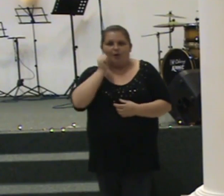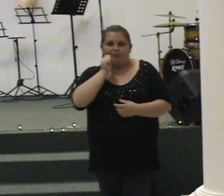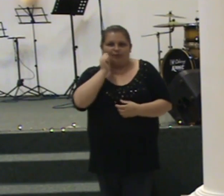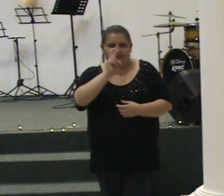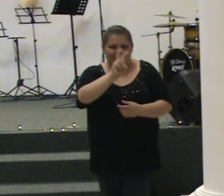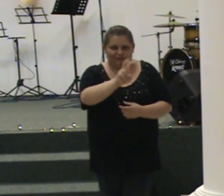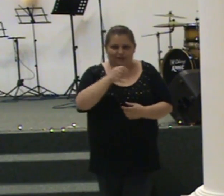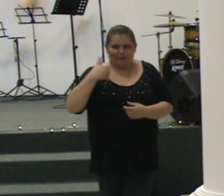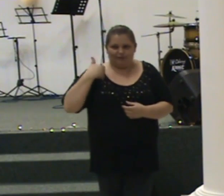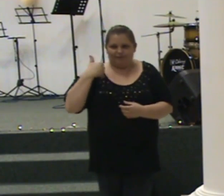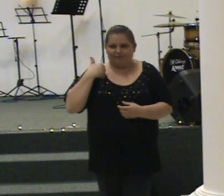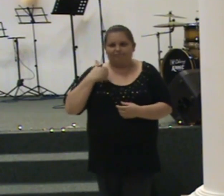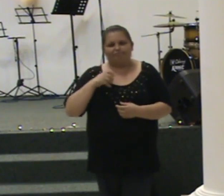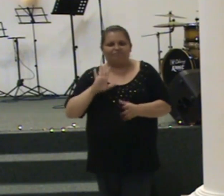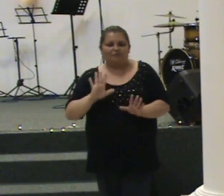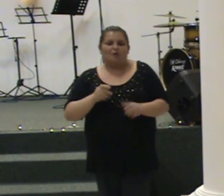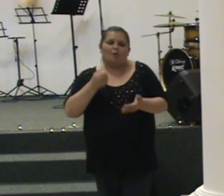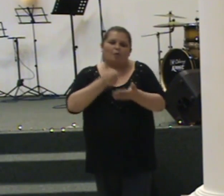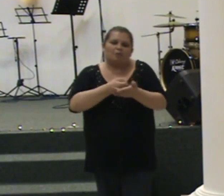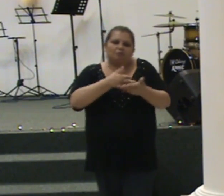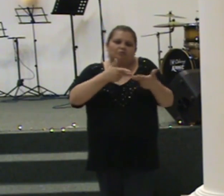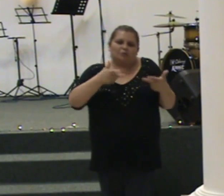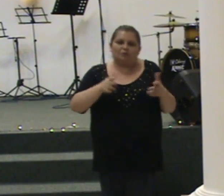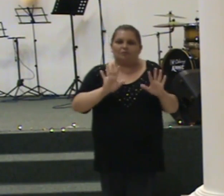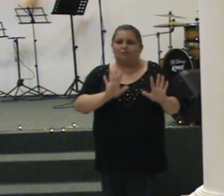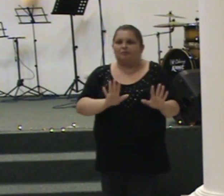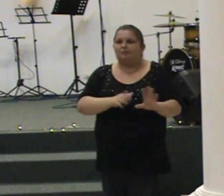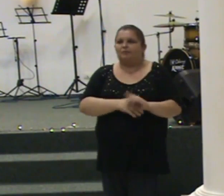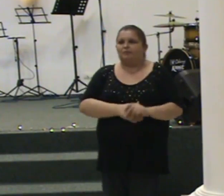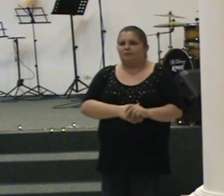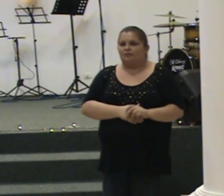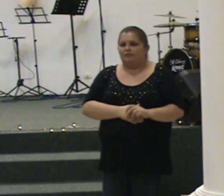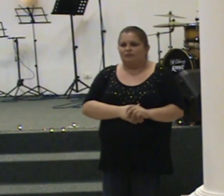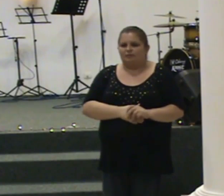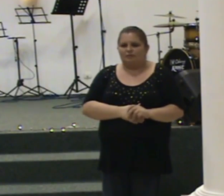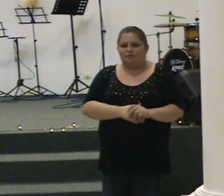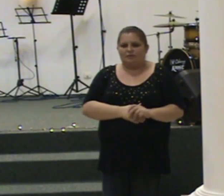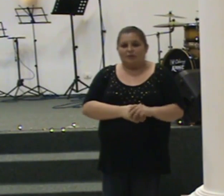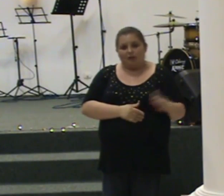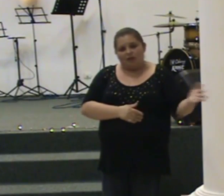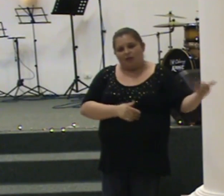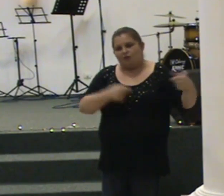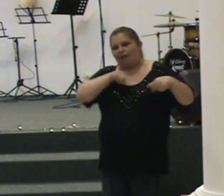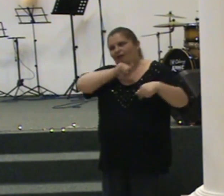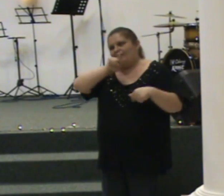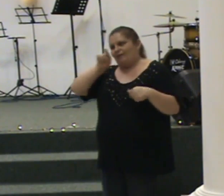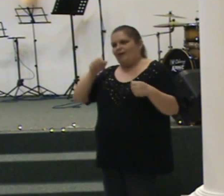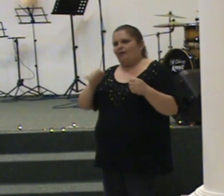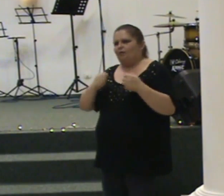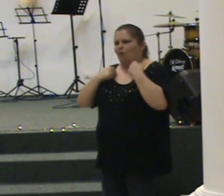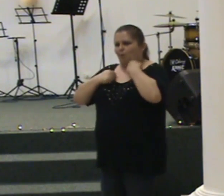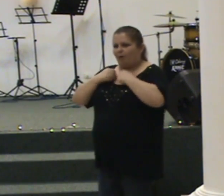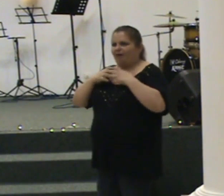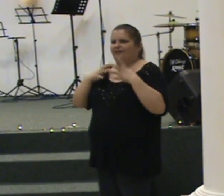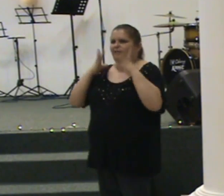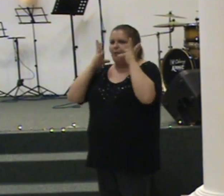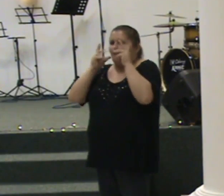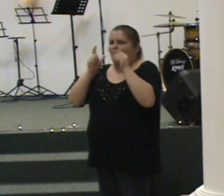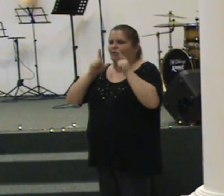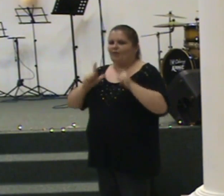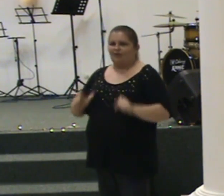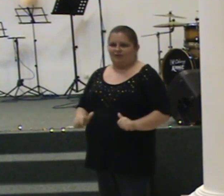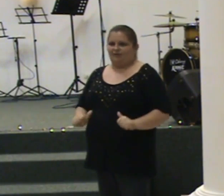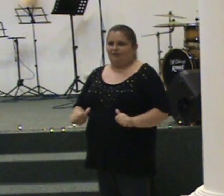aninhos para vestir no Natal. E ela falou para ela o seguinte: você me deixa levar ela, que eu vou dar um banho de loja